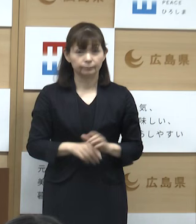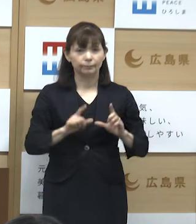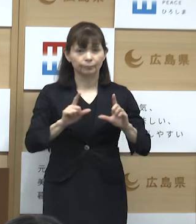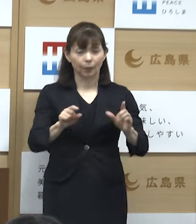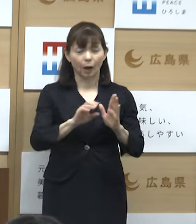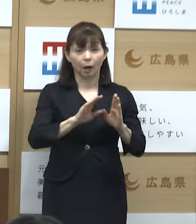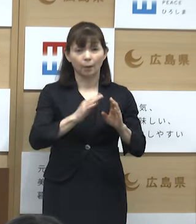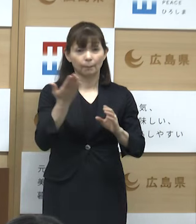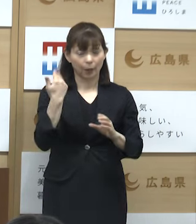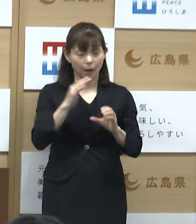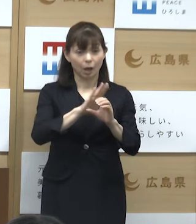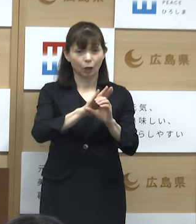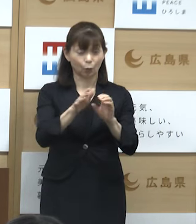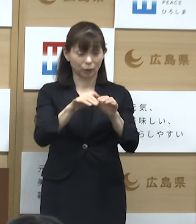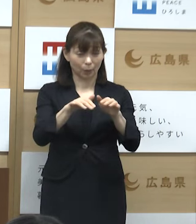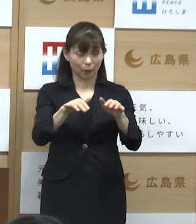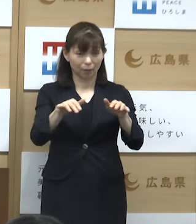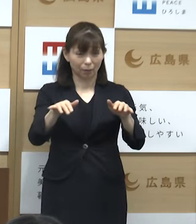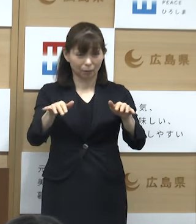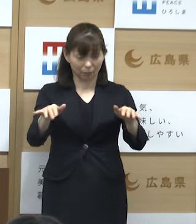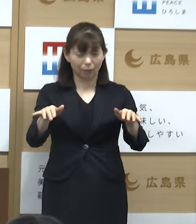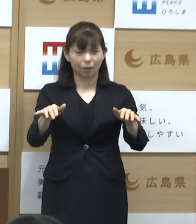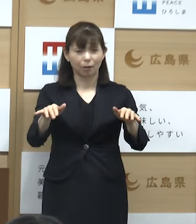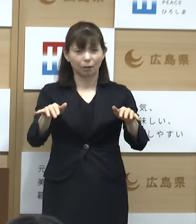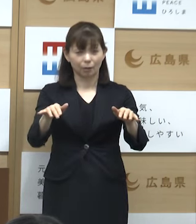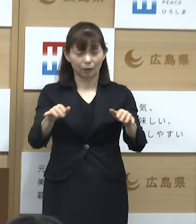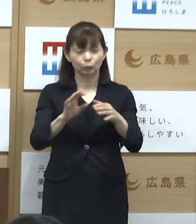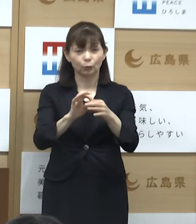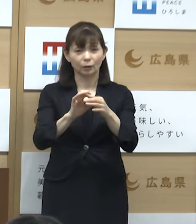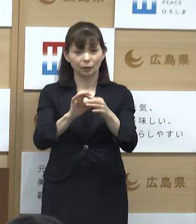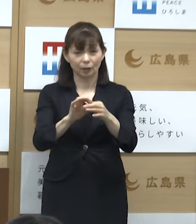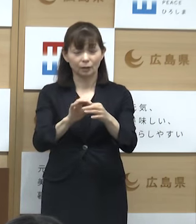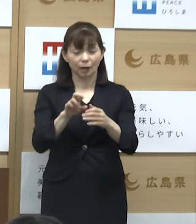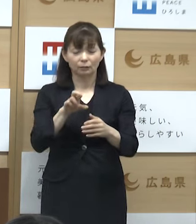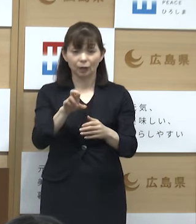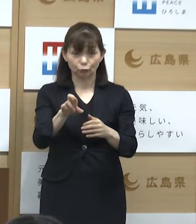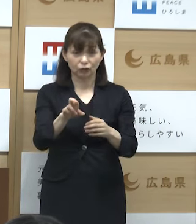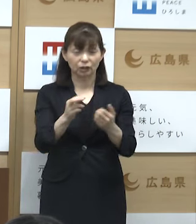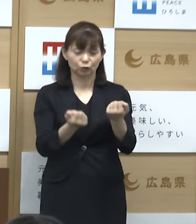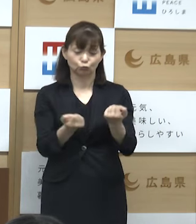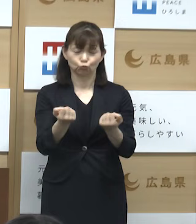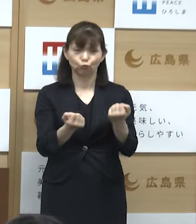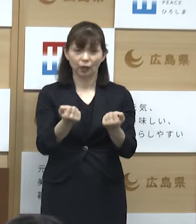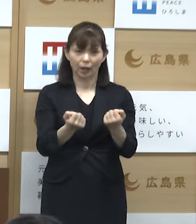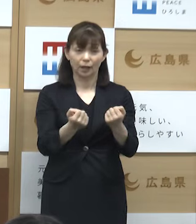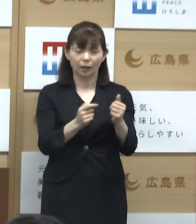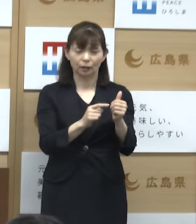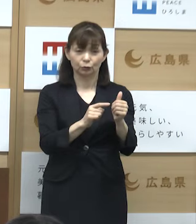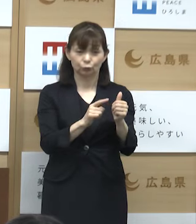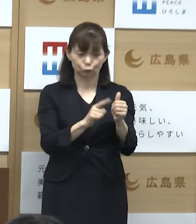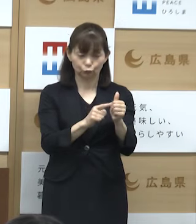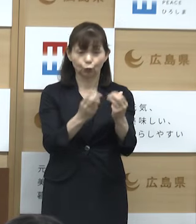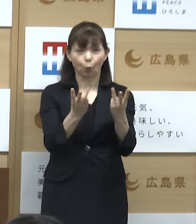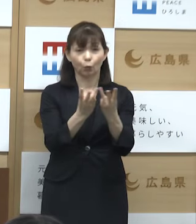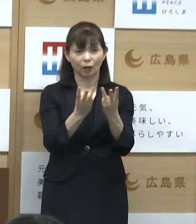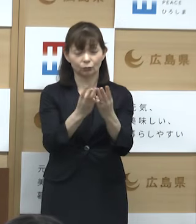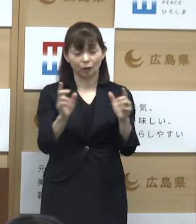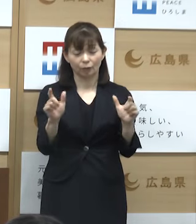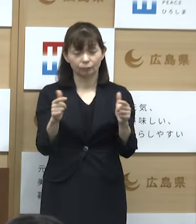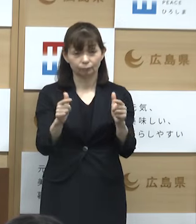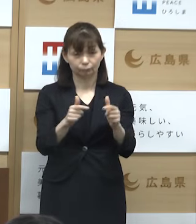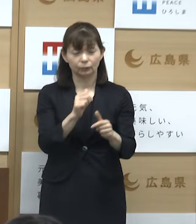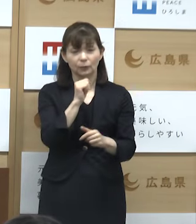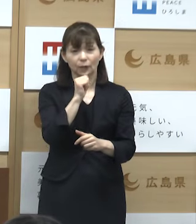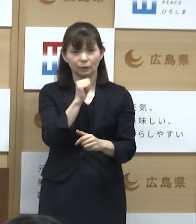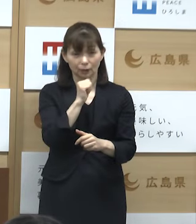でですね、やはりこのタクシーの運転手不足というのが大きくなってまして、広島交通